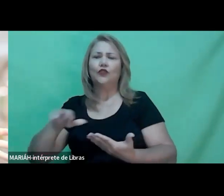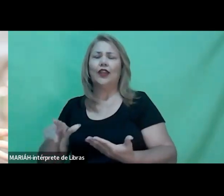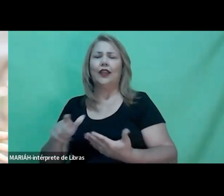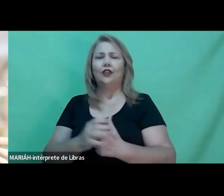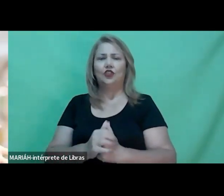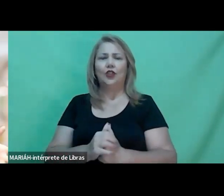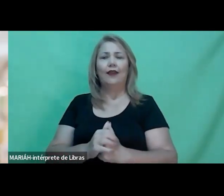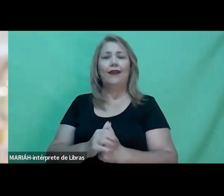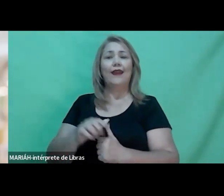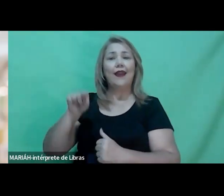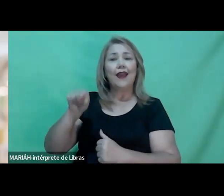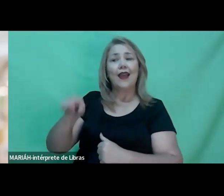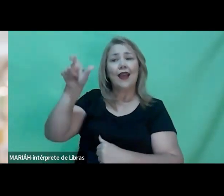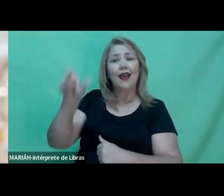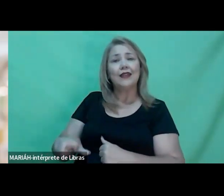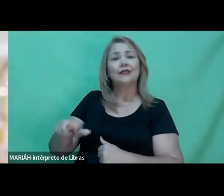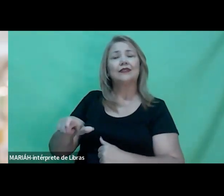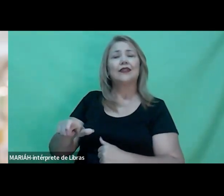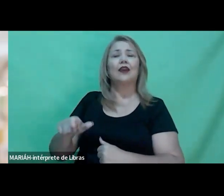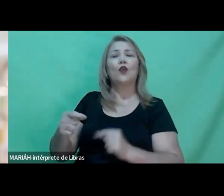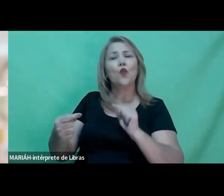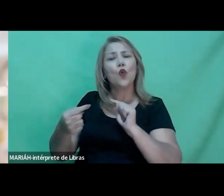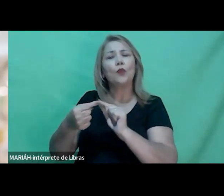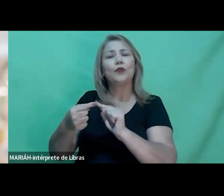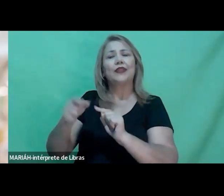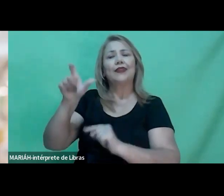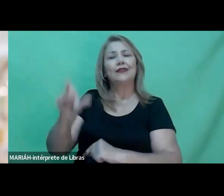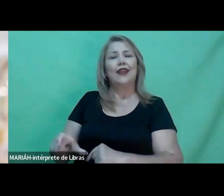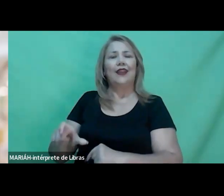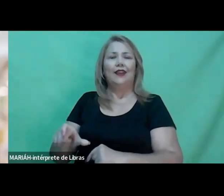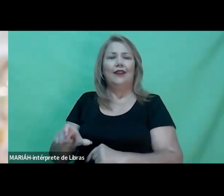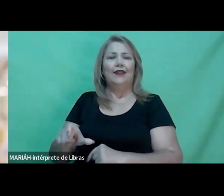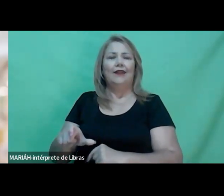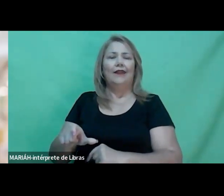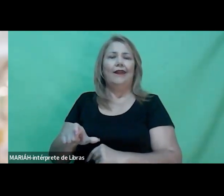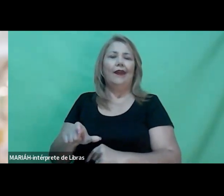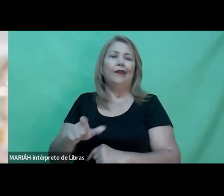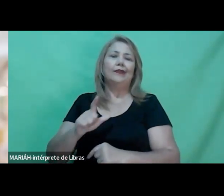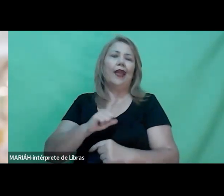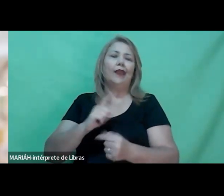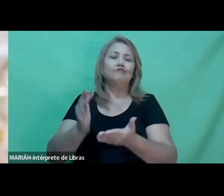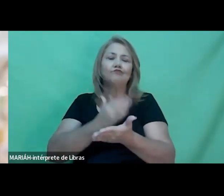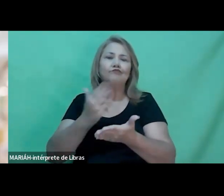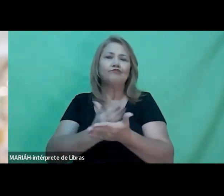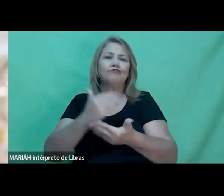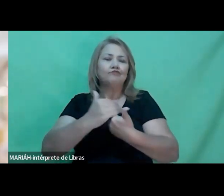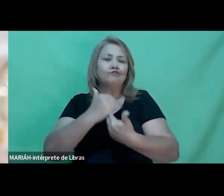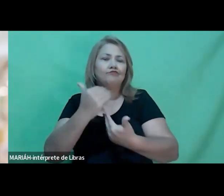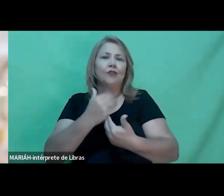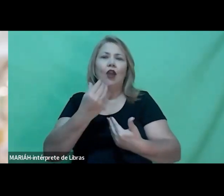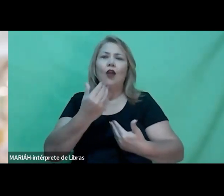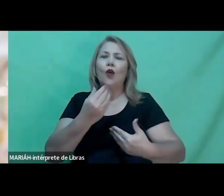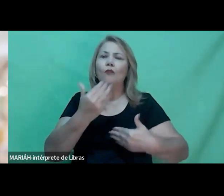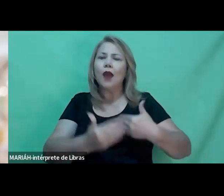así es como se debe hacer ese manual de eh rep pasos que se